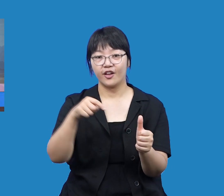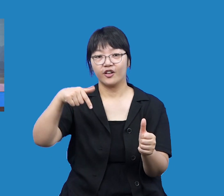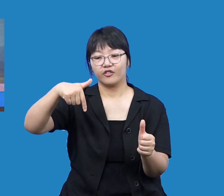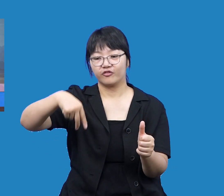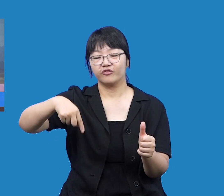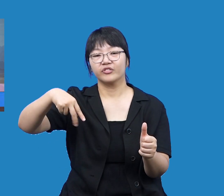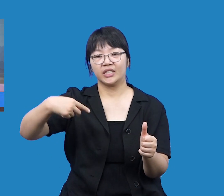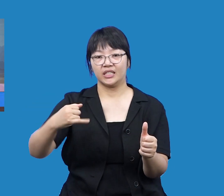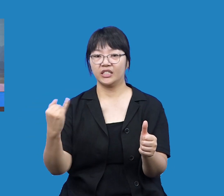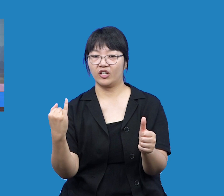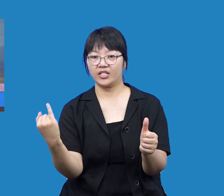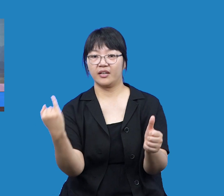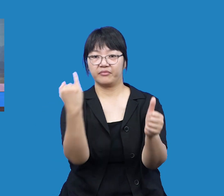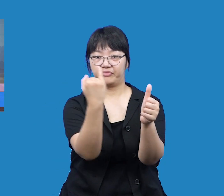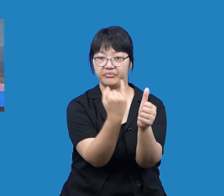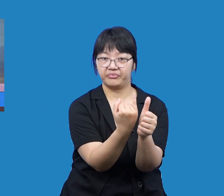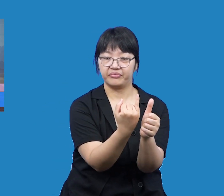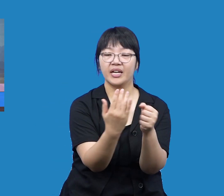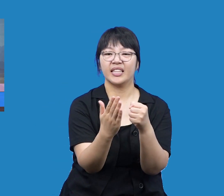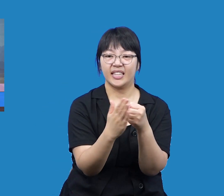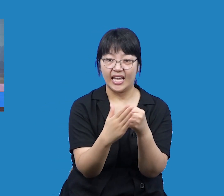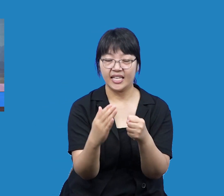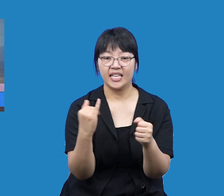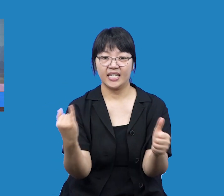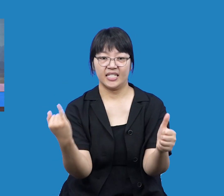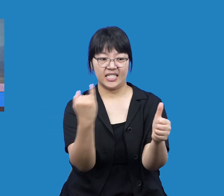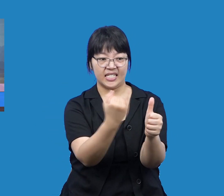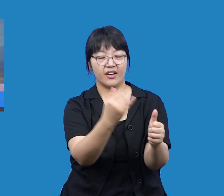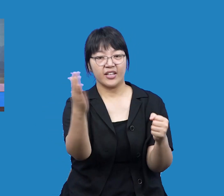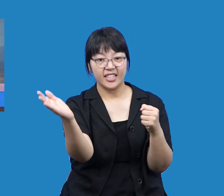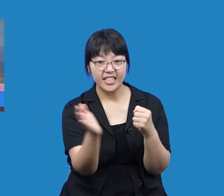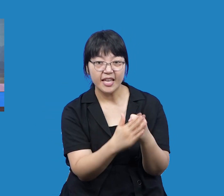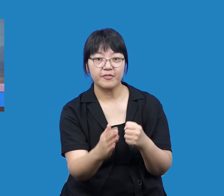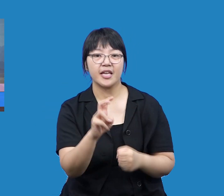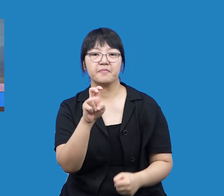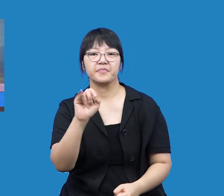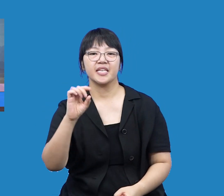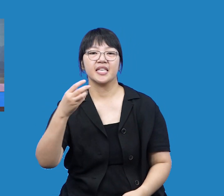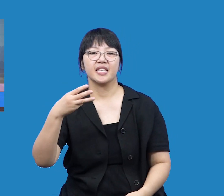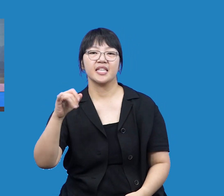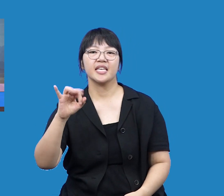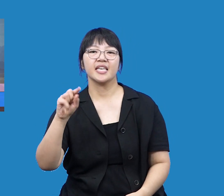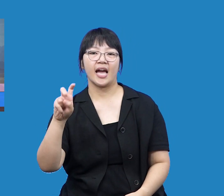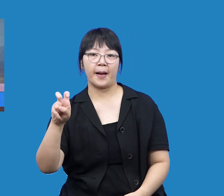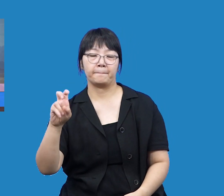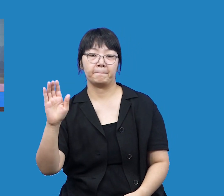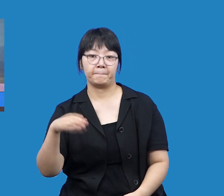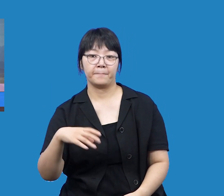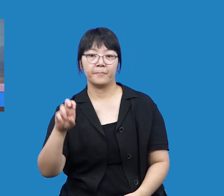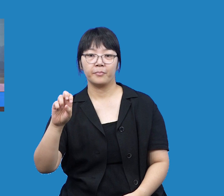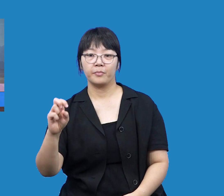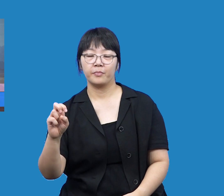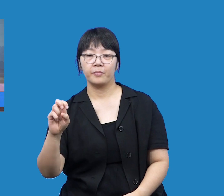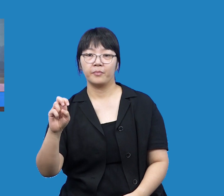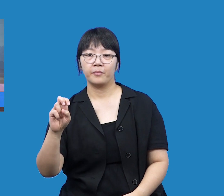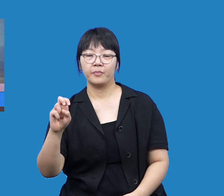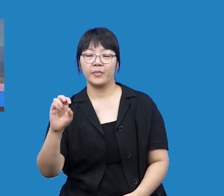여자를 취하였더니 그 구수 여자를 취하였으므로 미리암과 아론이